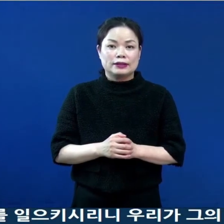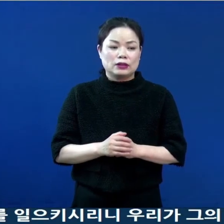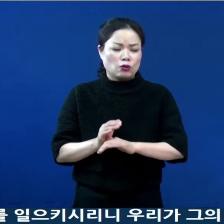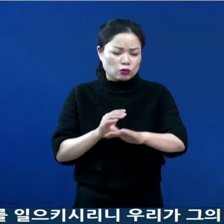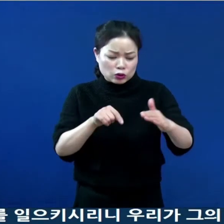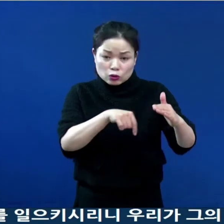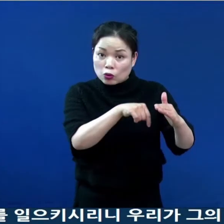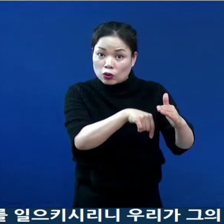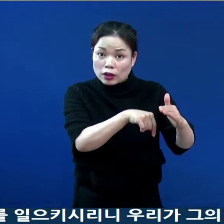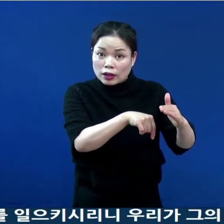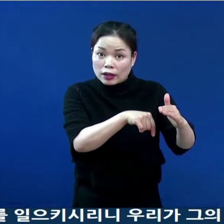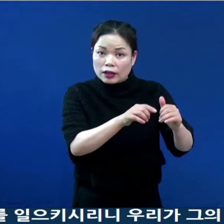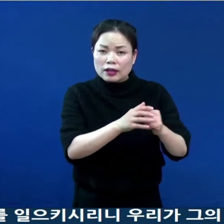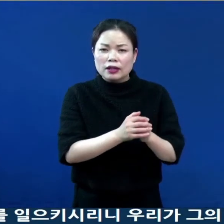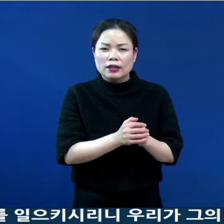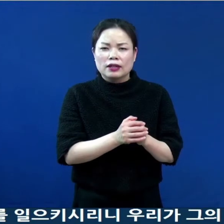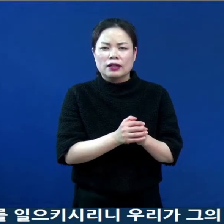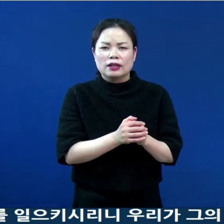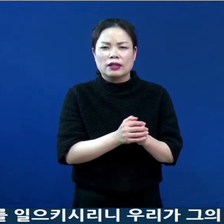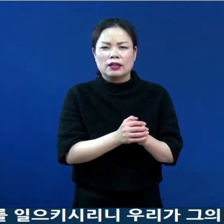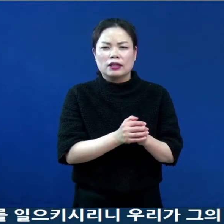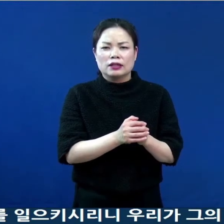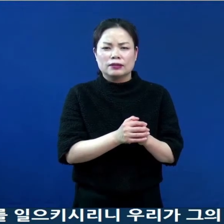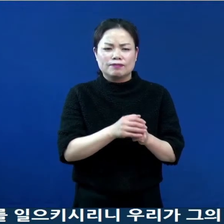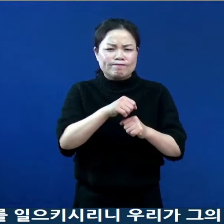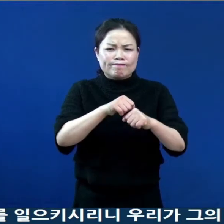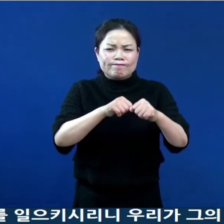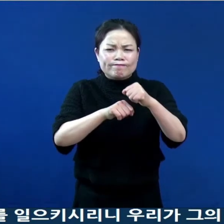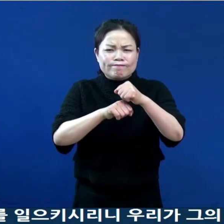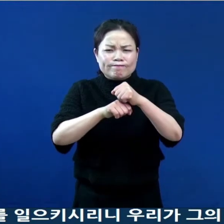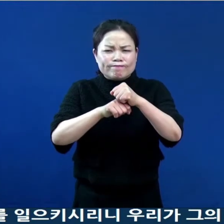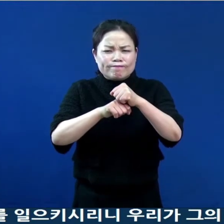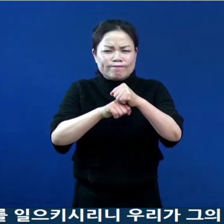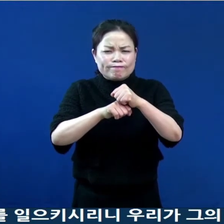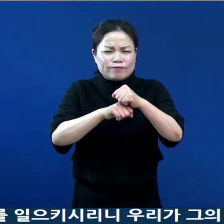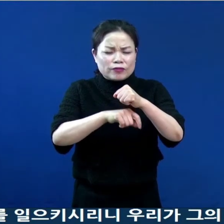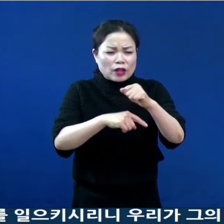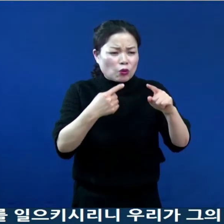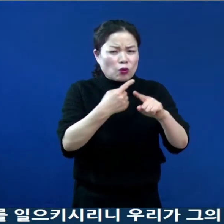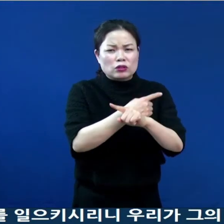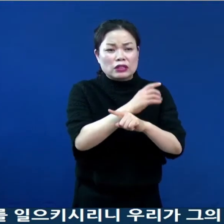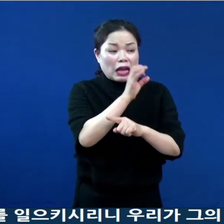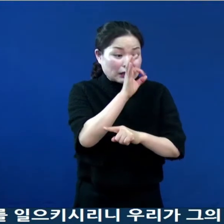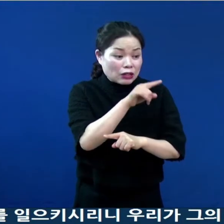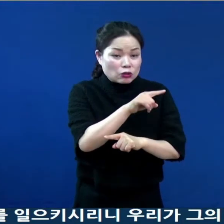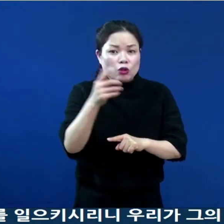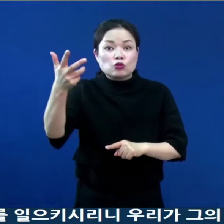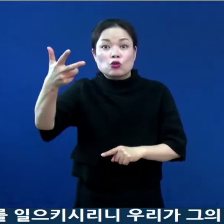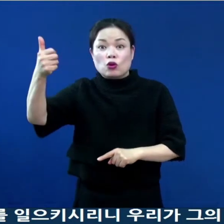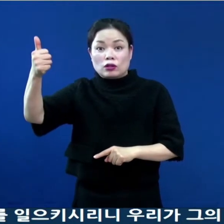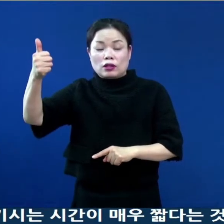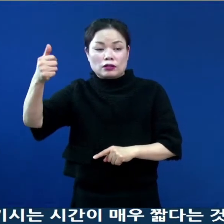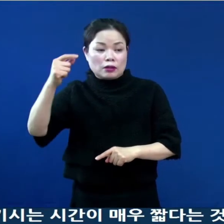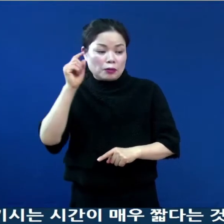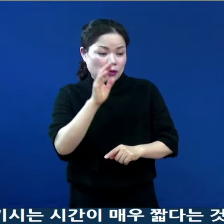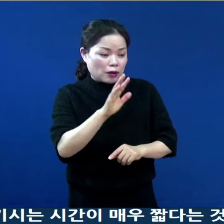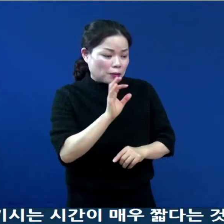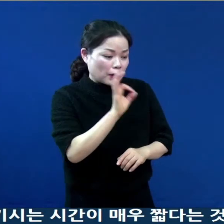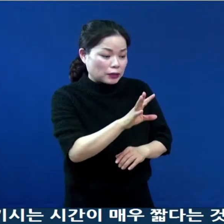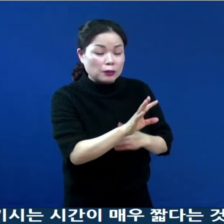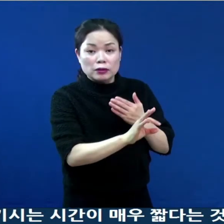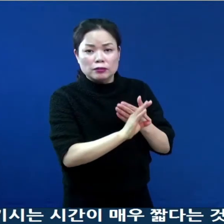우리 속에 이렇게 쌓인 것 같아. 그래서 고쳐지지 않을 것 같은 것도 여호와께서 손대시면 이틀 3일